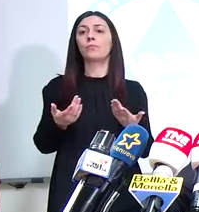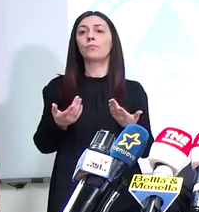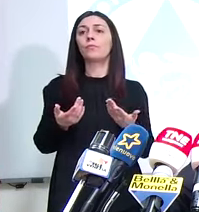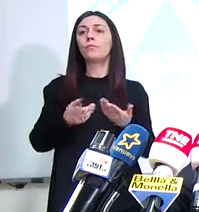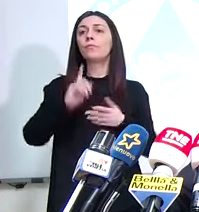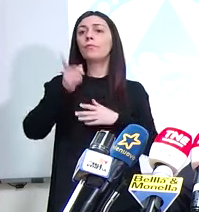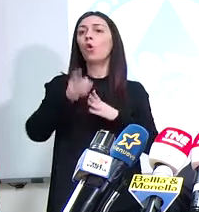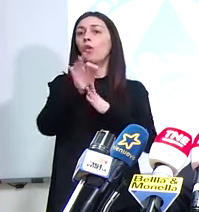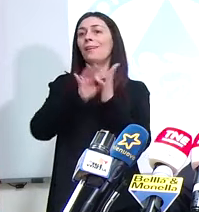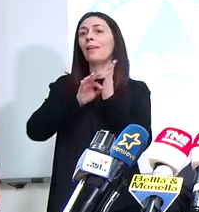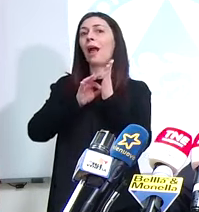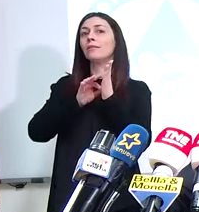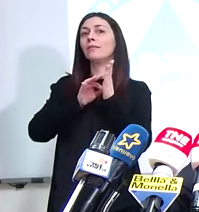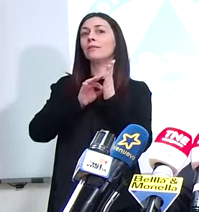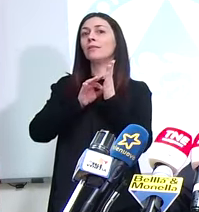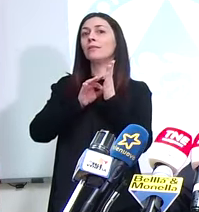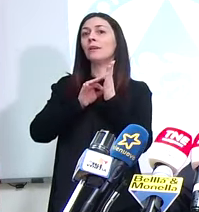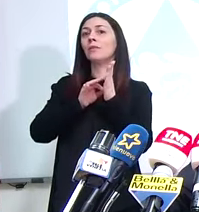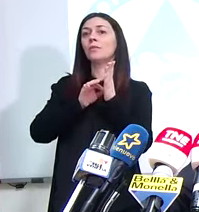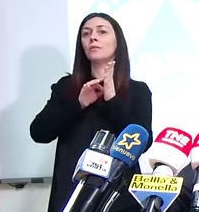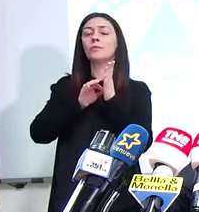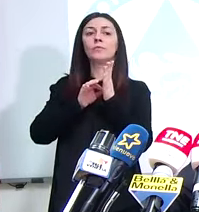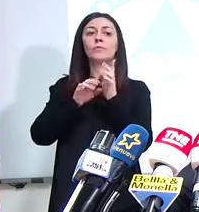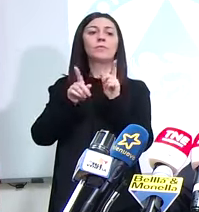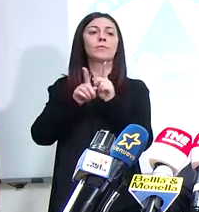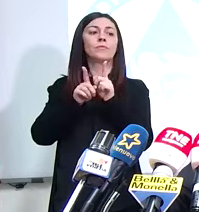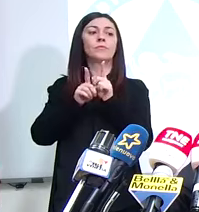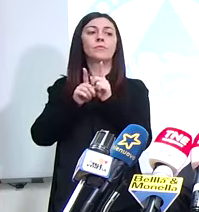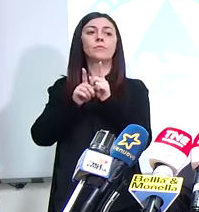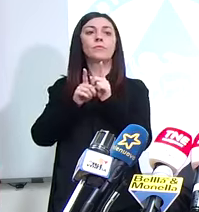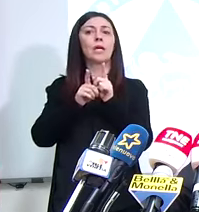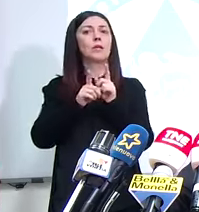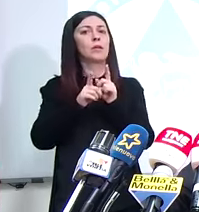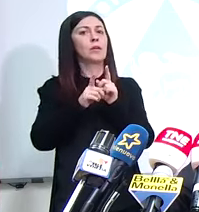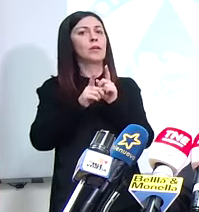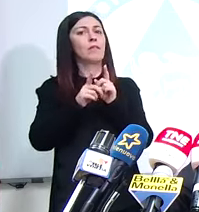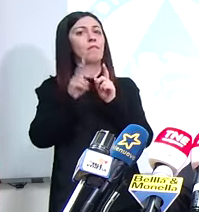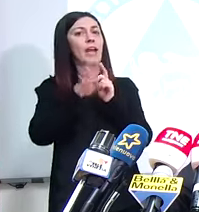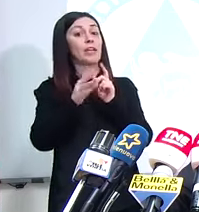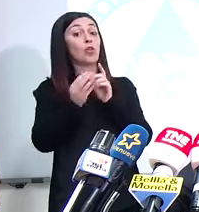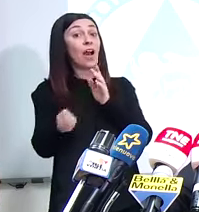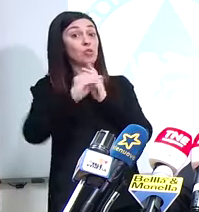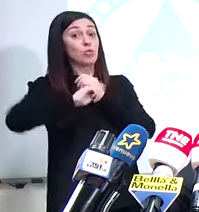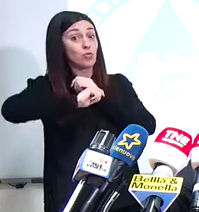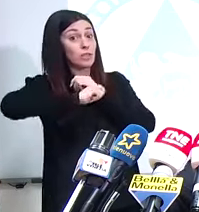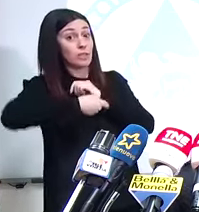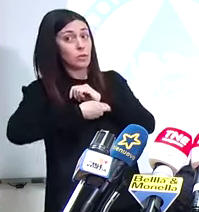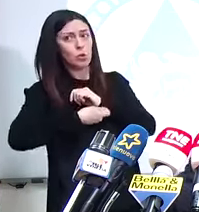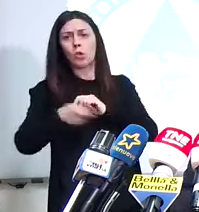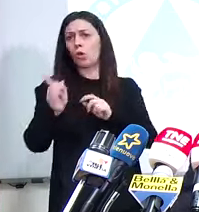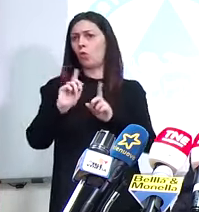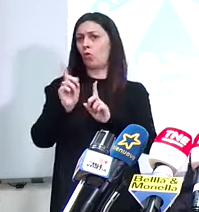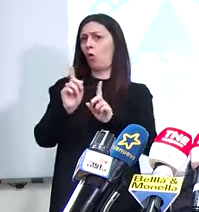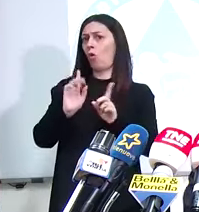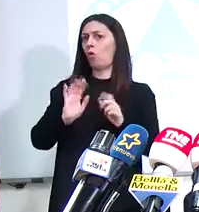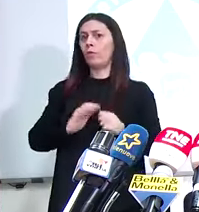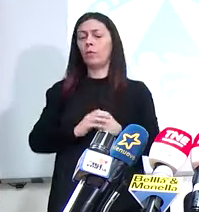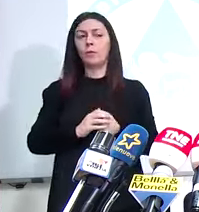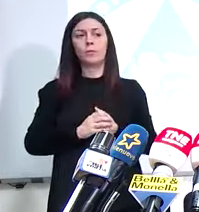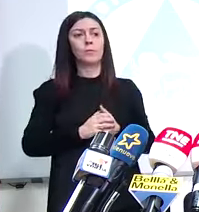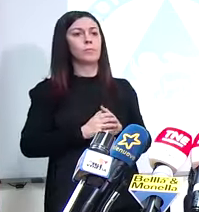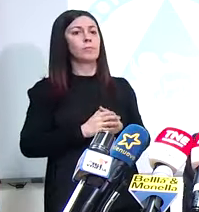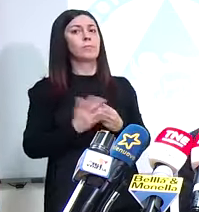il veneto non prevederà limitazioni ulteriori no grazie credo